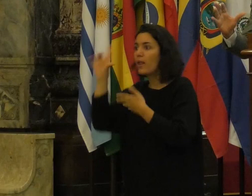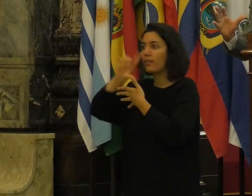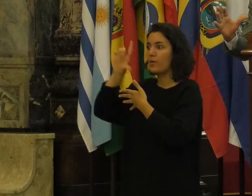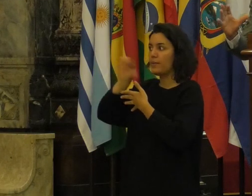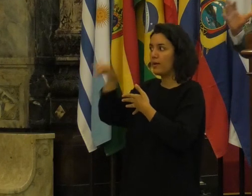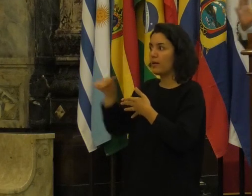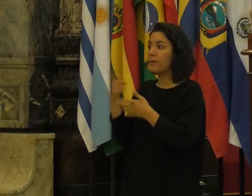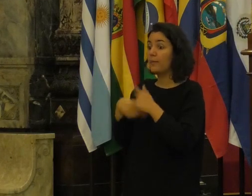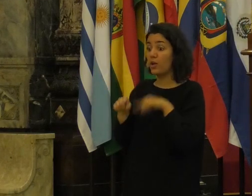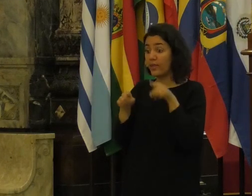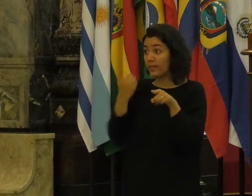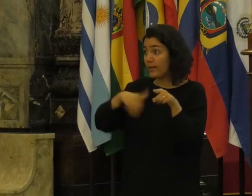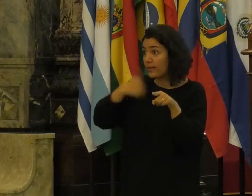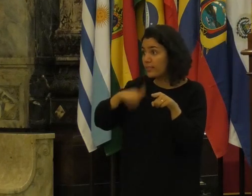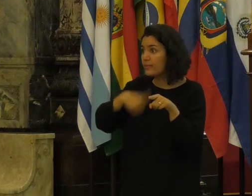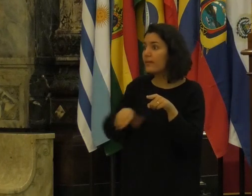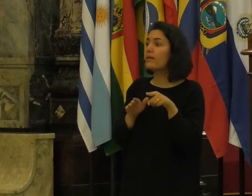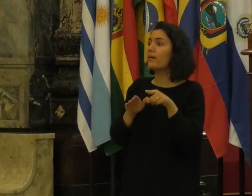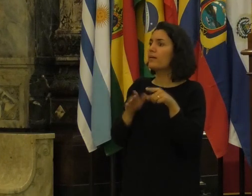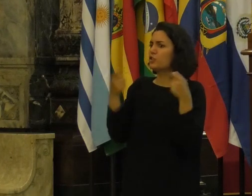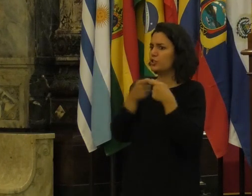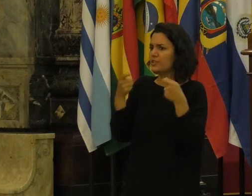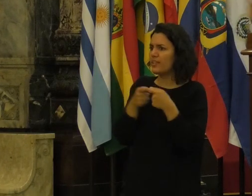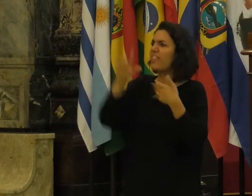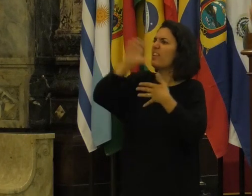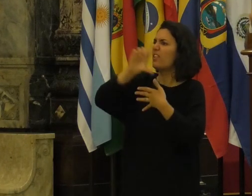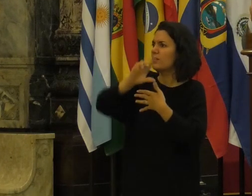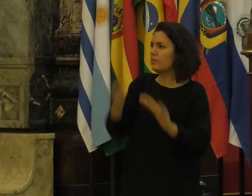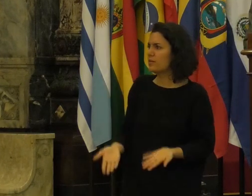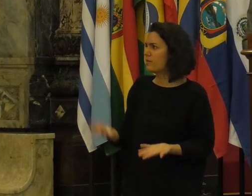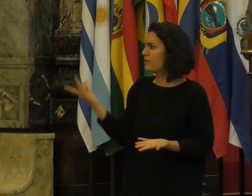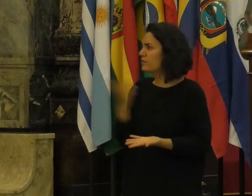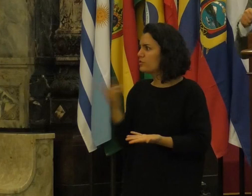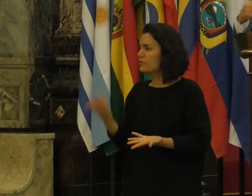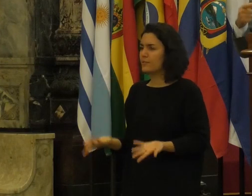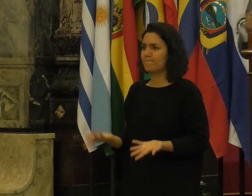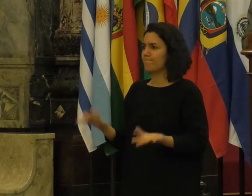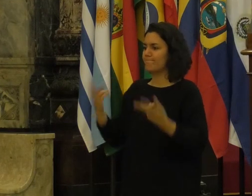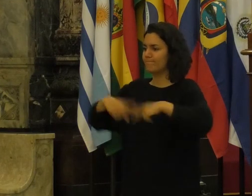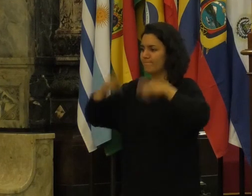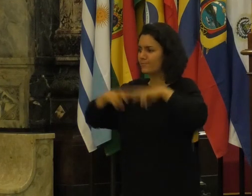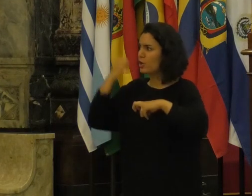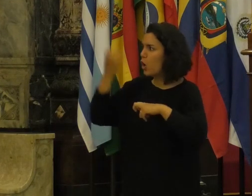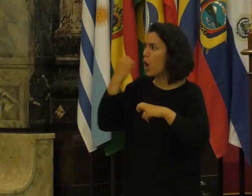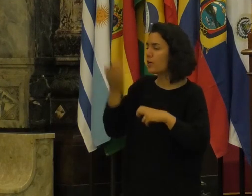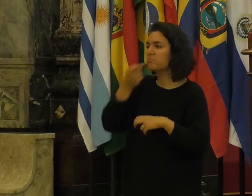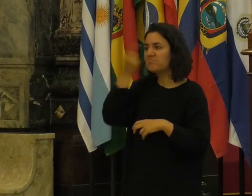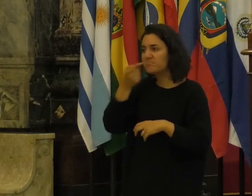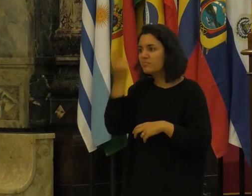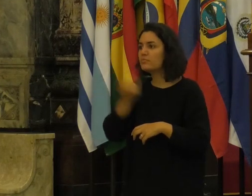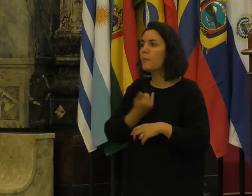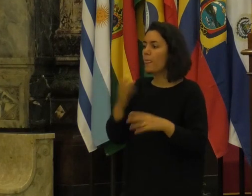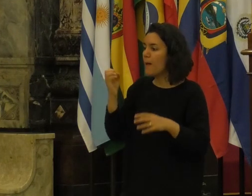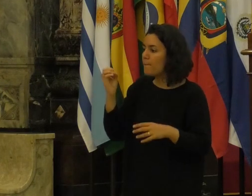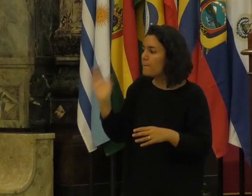Sociedad Iberoamericana. Entonces, es muy interesante también el estudio de los congresos y de cómo se producen los congresos, y esperemos que